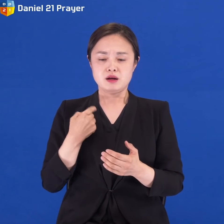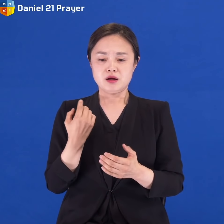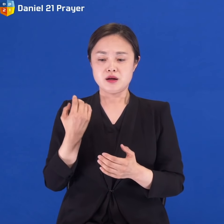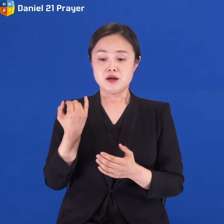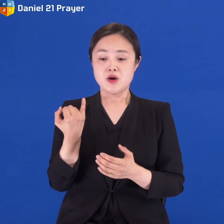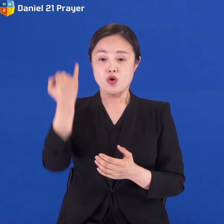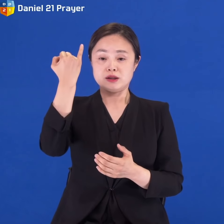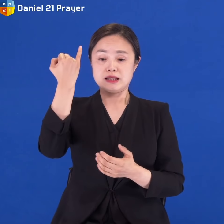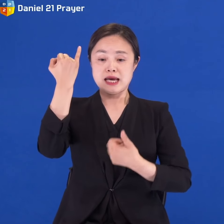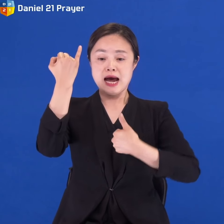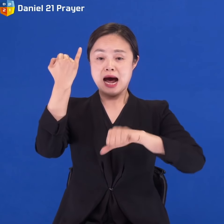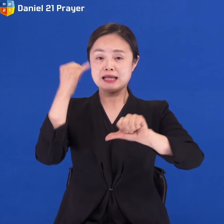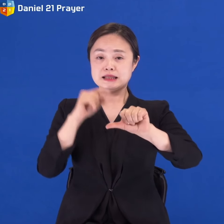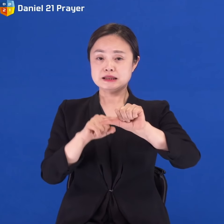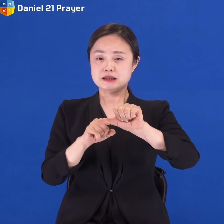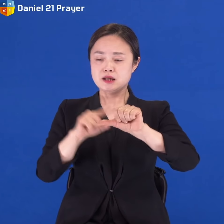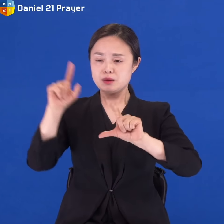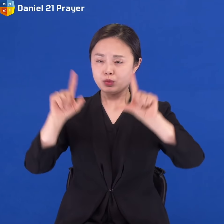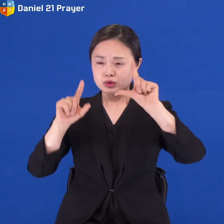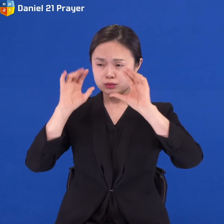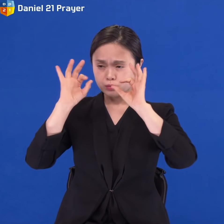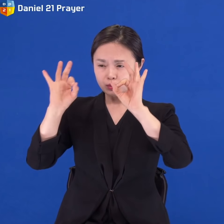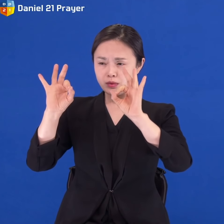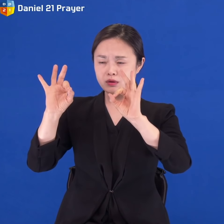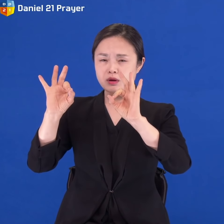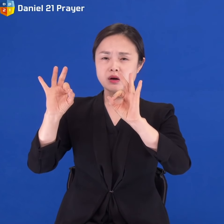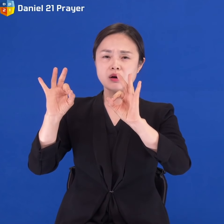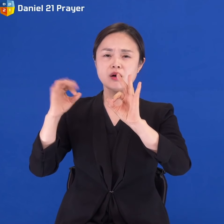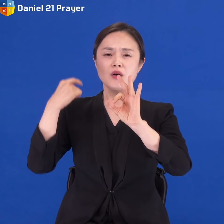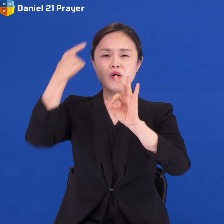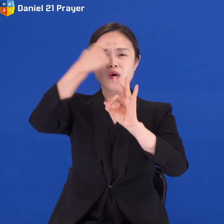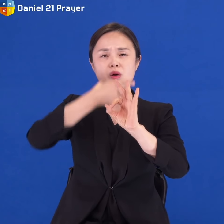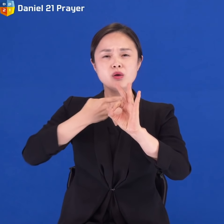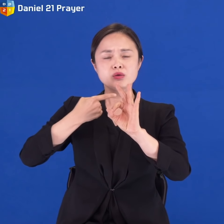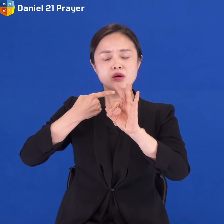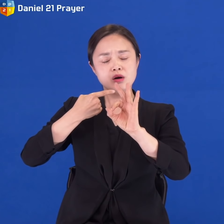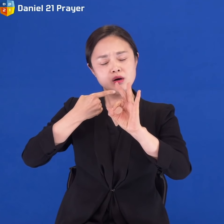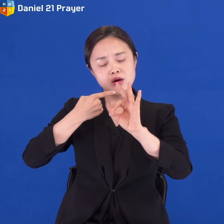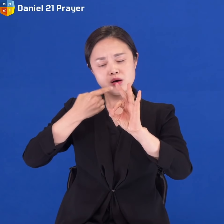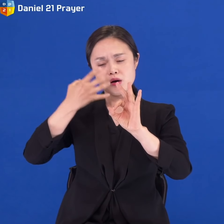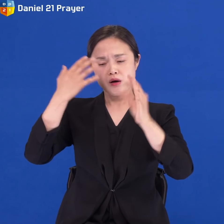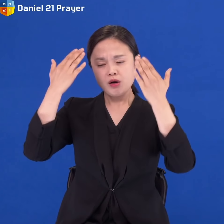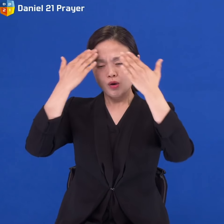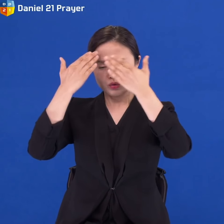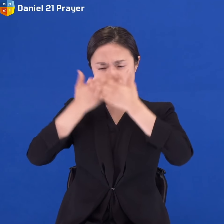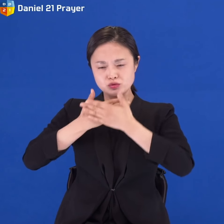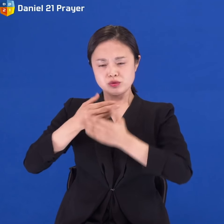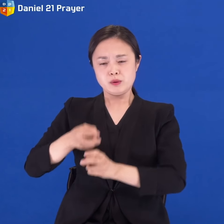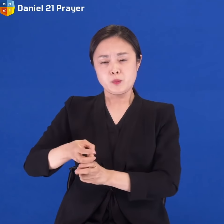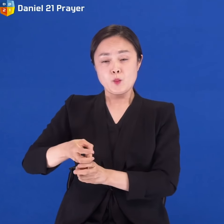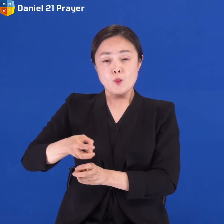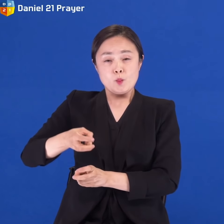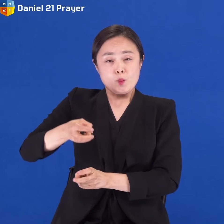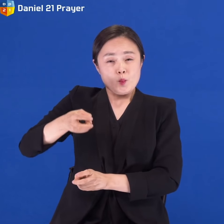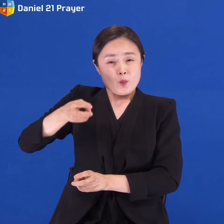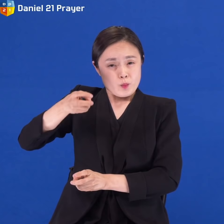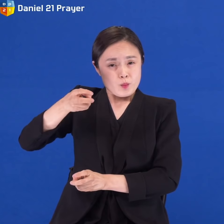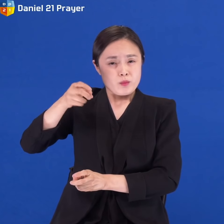지금도 잊을 수 없는데요. 저는 그것 역시